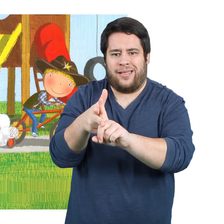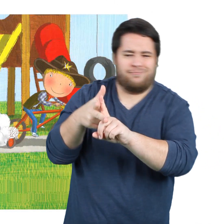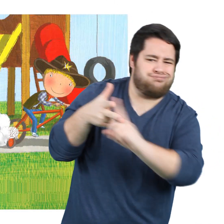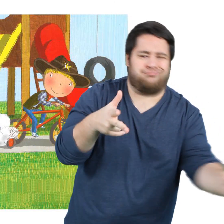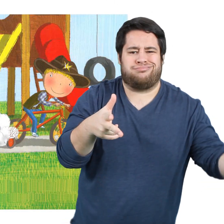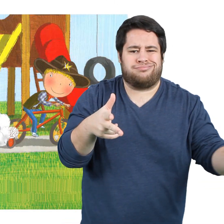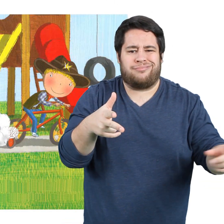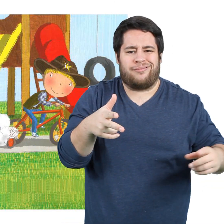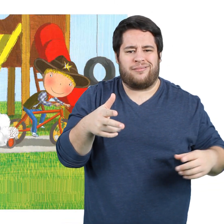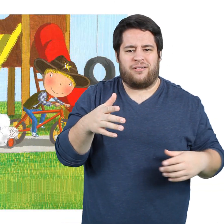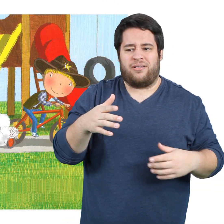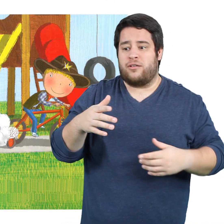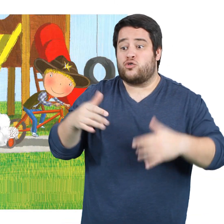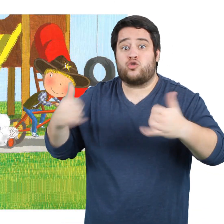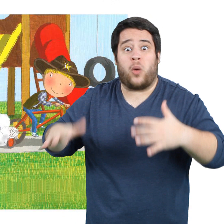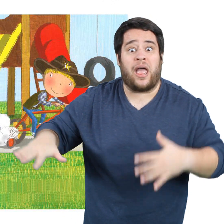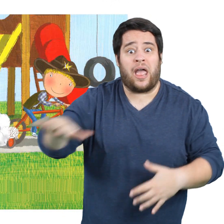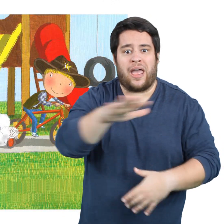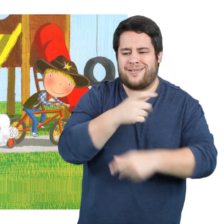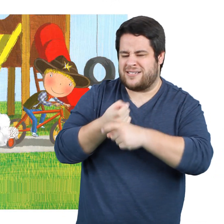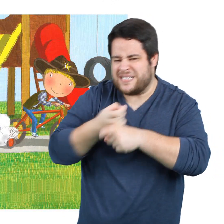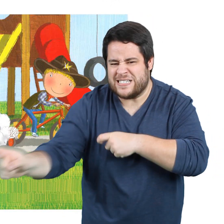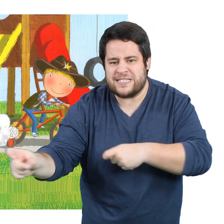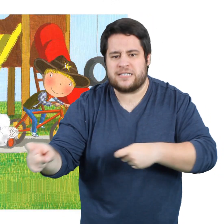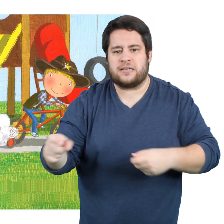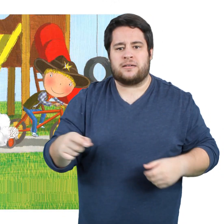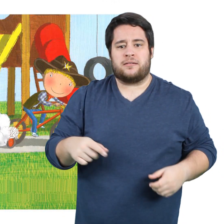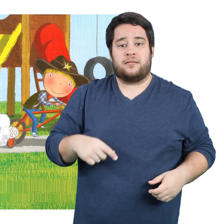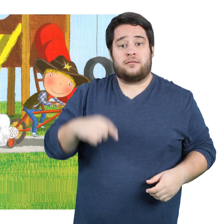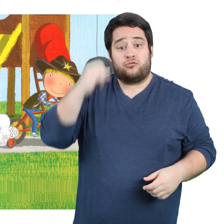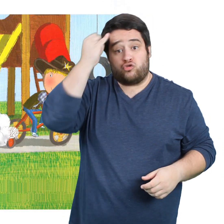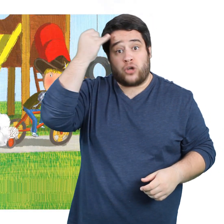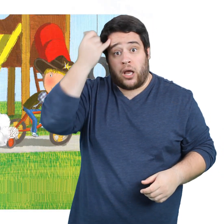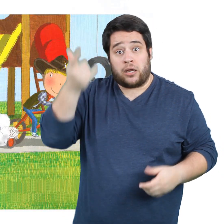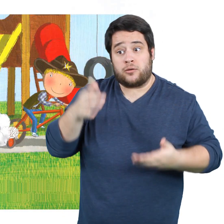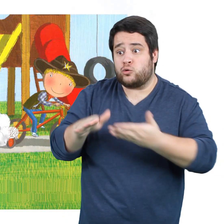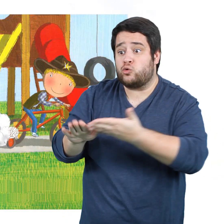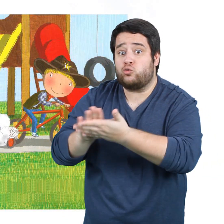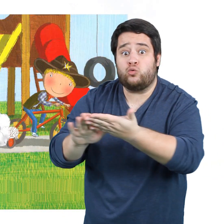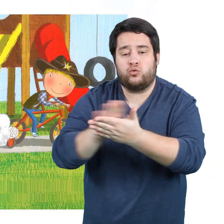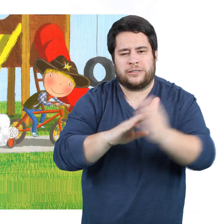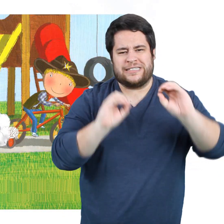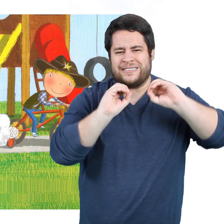les bousculait et abîmait leurs jouets sans même s'excuser.